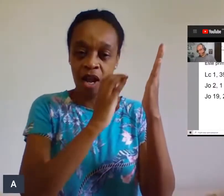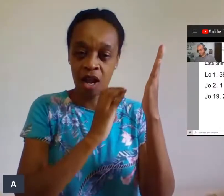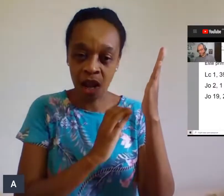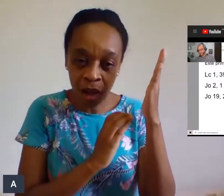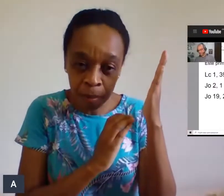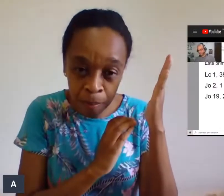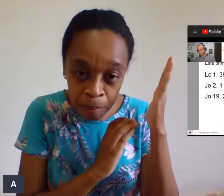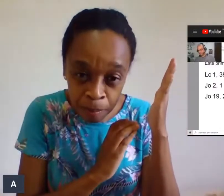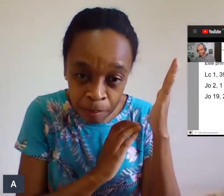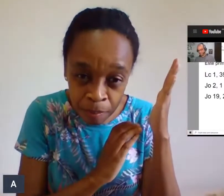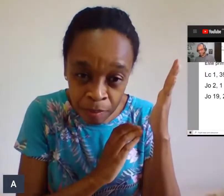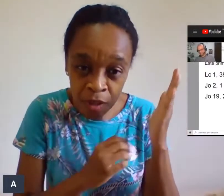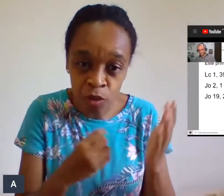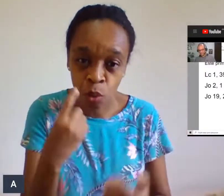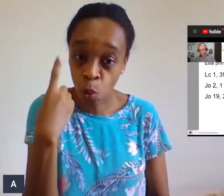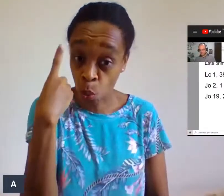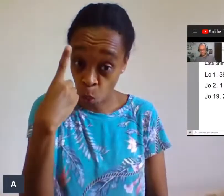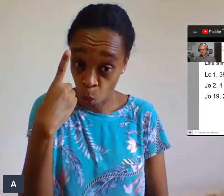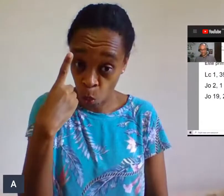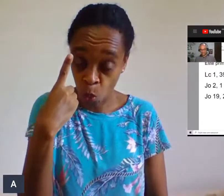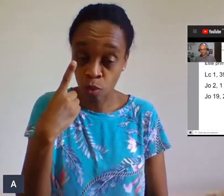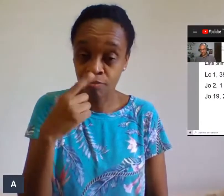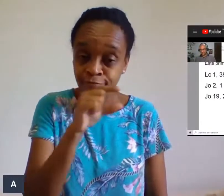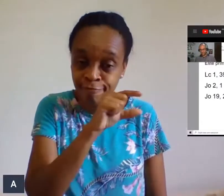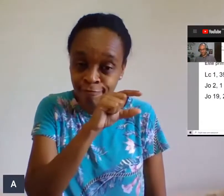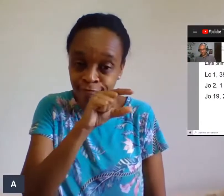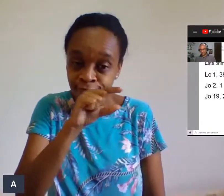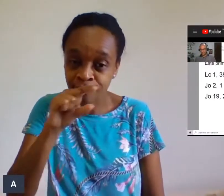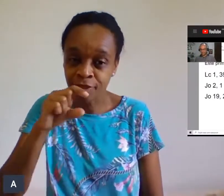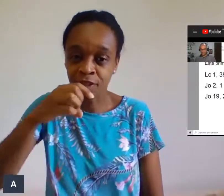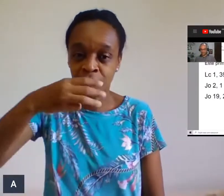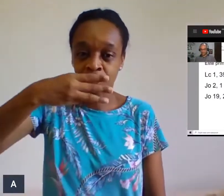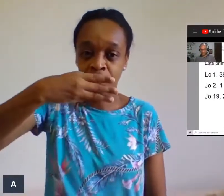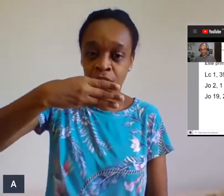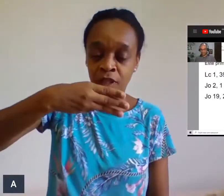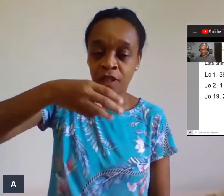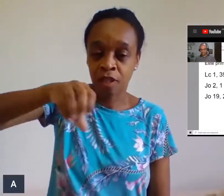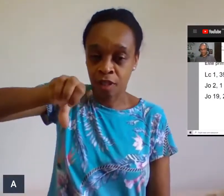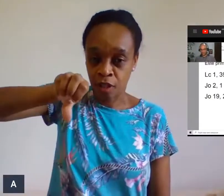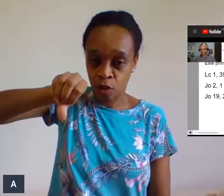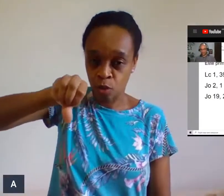Aqui, achei. Evangelho de São Lucas.